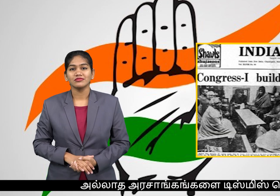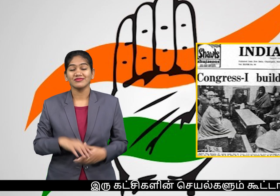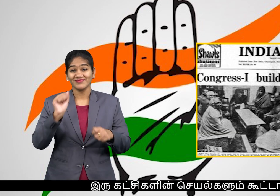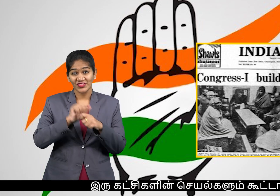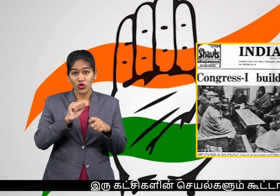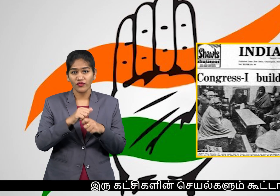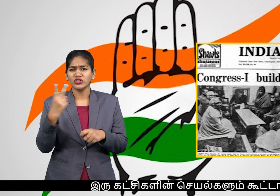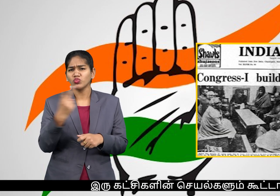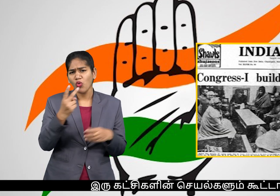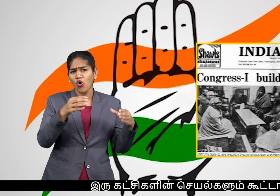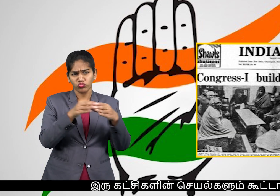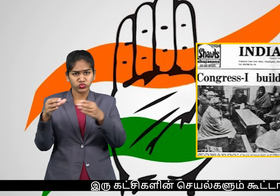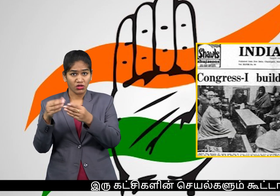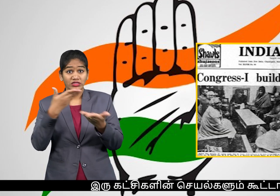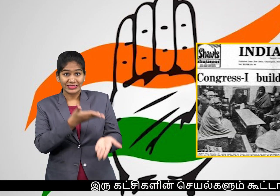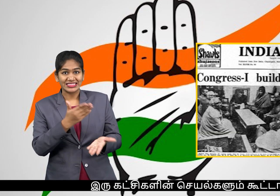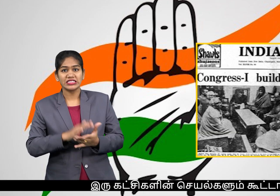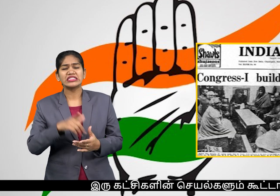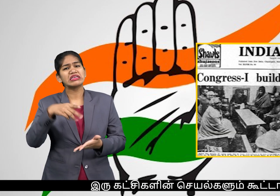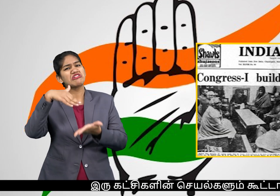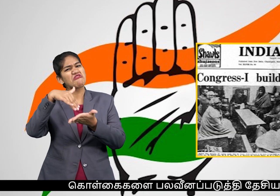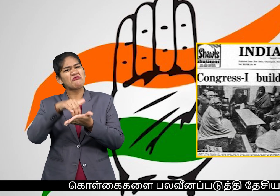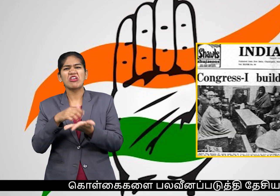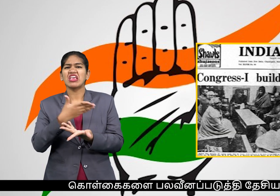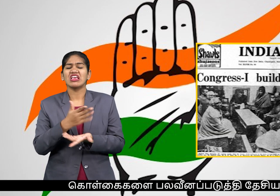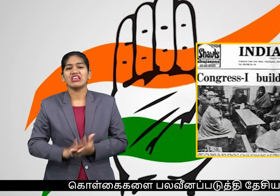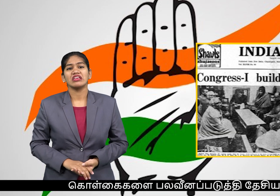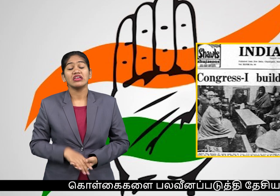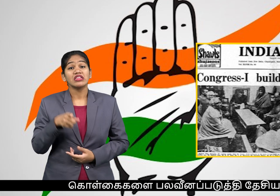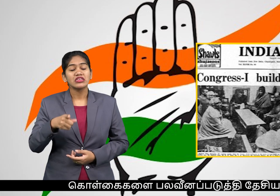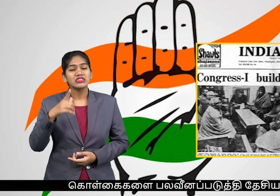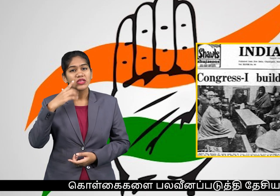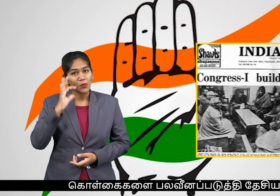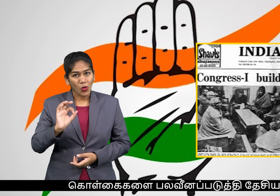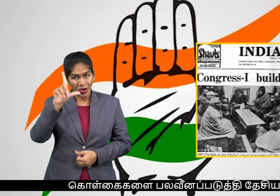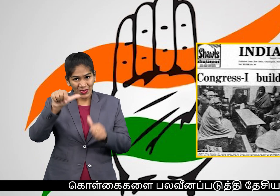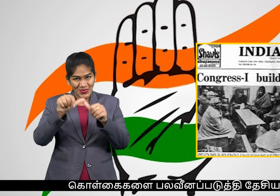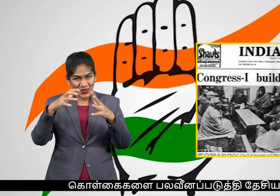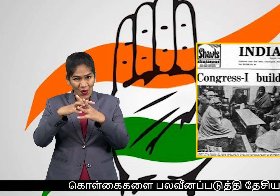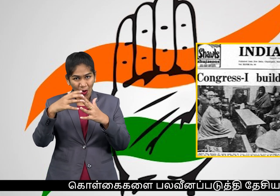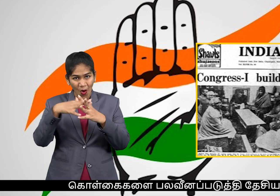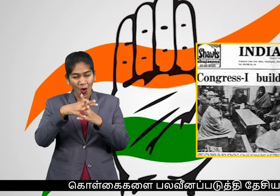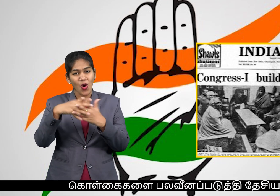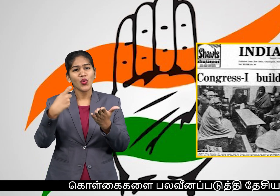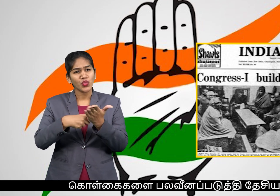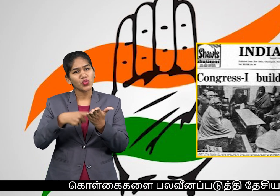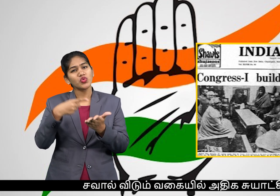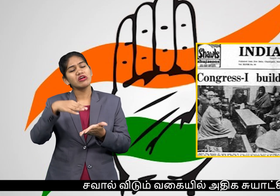இரு கட்சிகளின் செயல்களும் கூட்டாட்சி கொள்கைகளை பலவீனப்படுத்தி தேசிய ஒற்றுமைக்கு சவால்